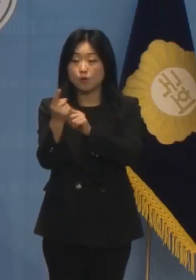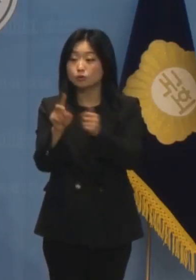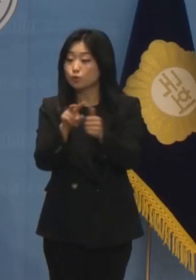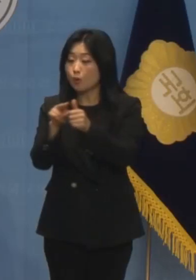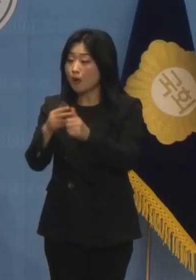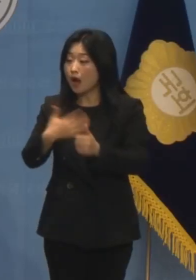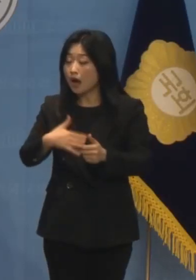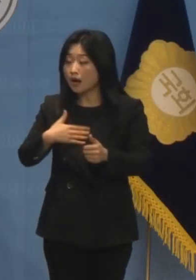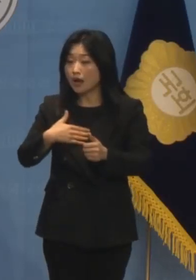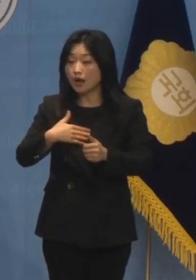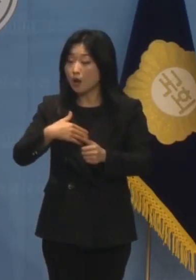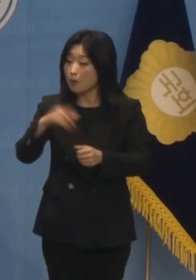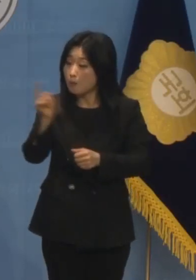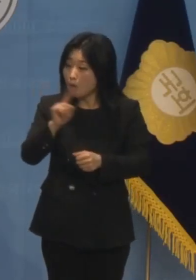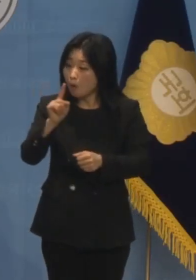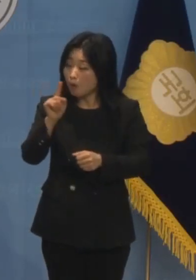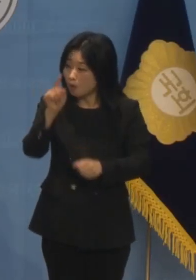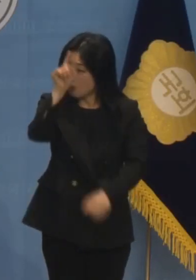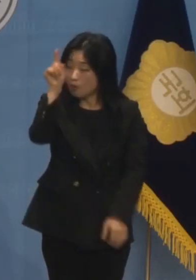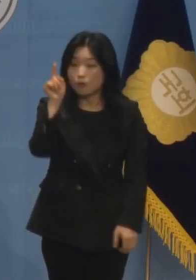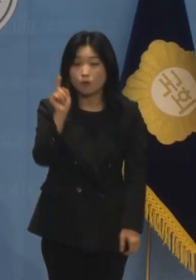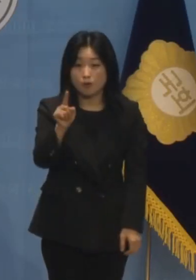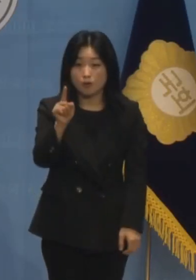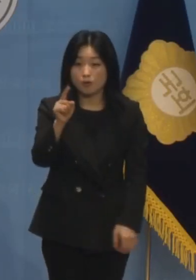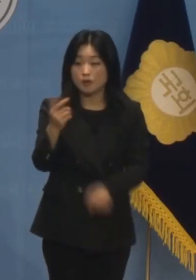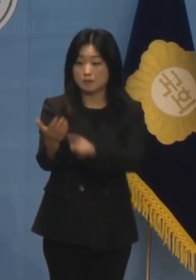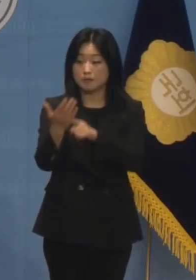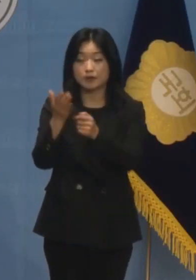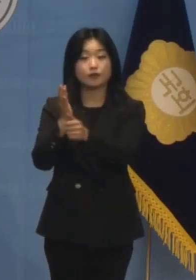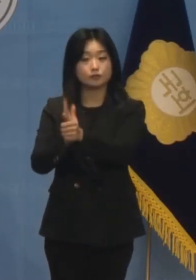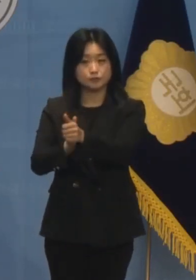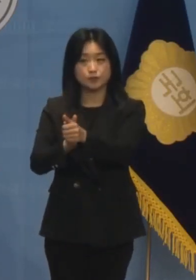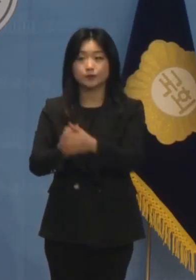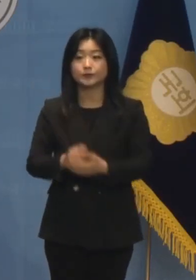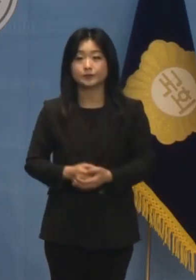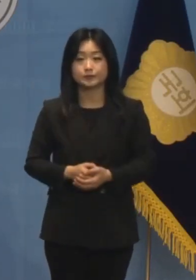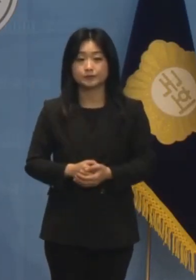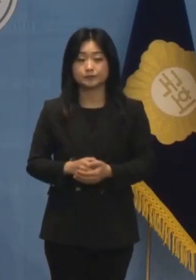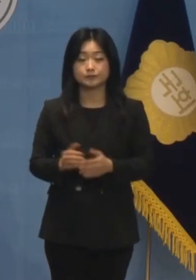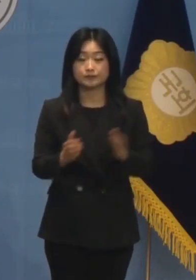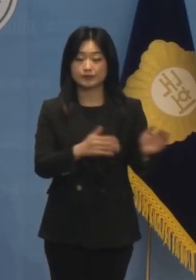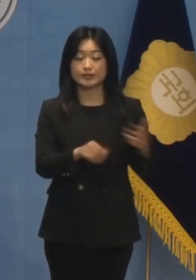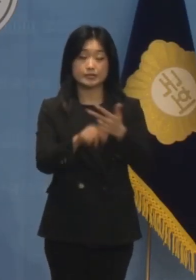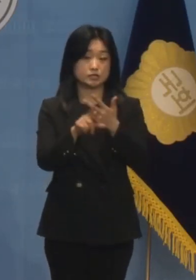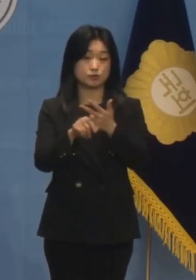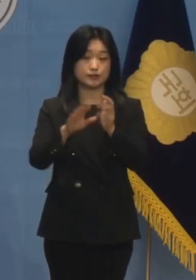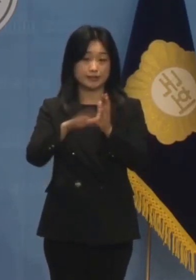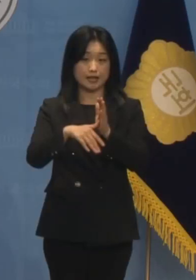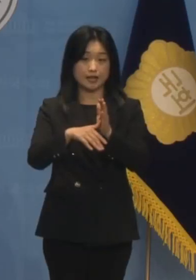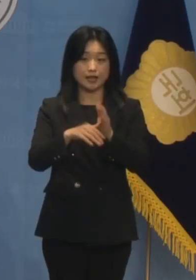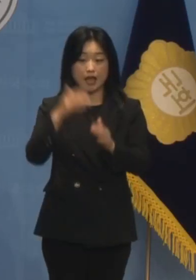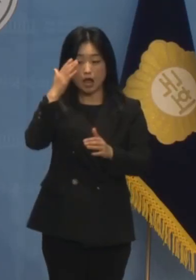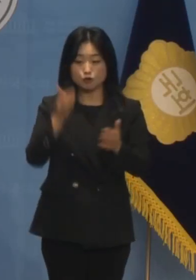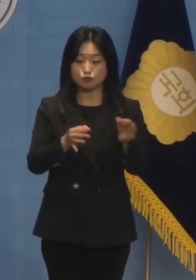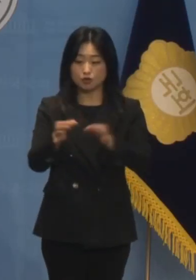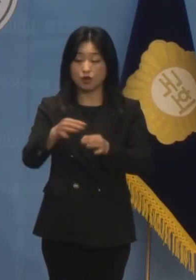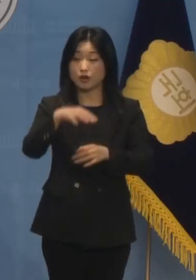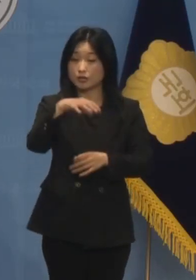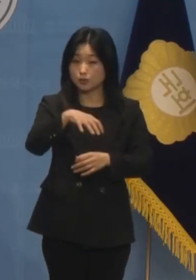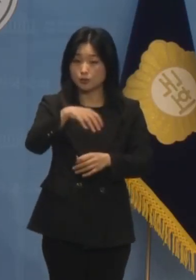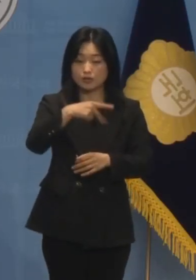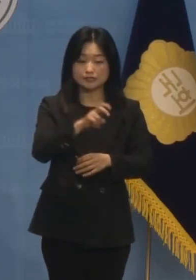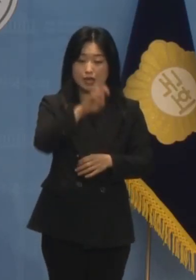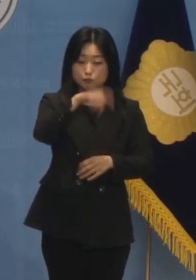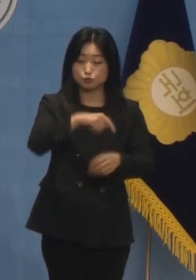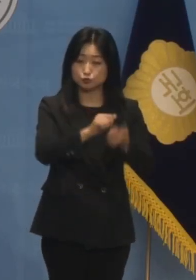이런 고급 정보에 접근했는지 밝혀야 합니다. 금년 7월 한국거래소는